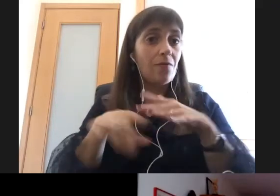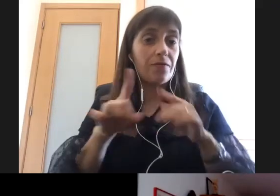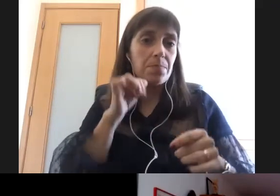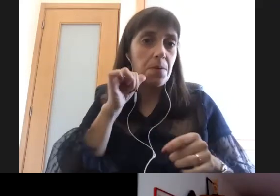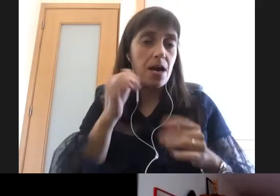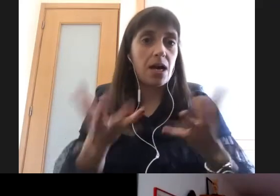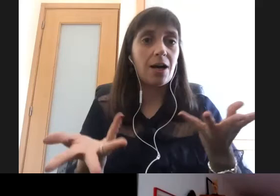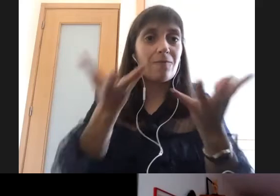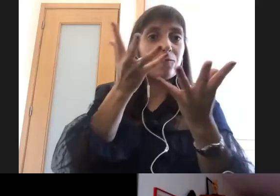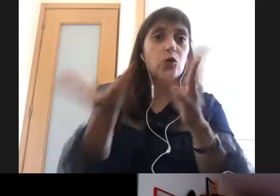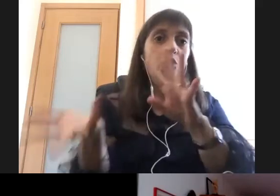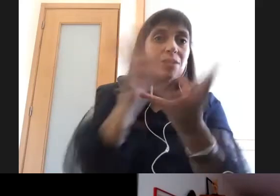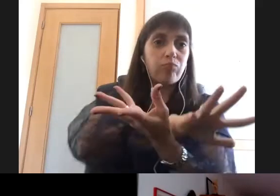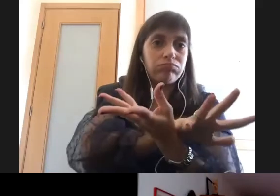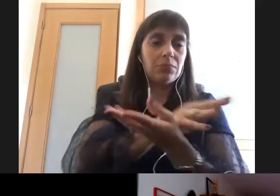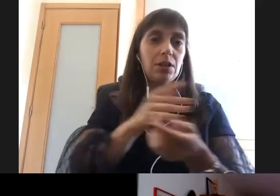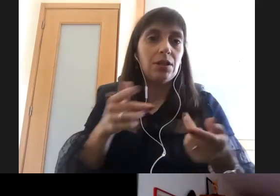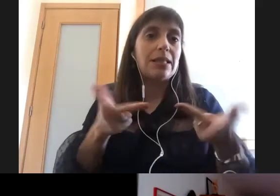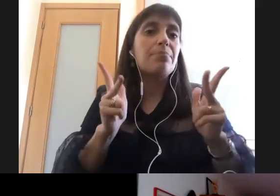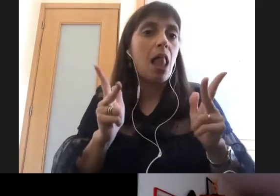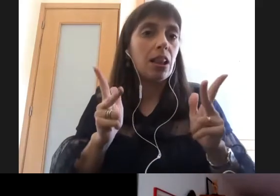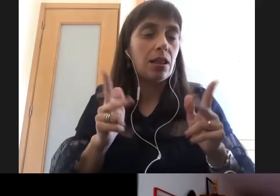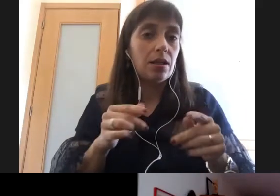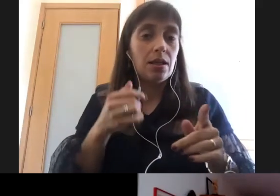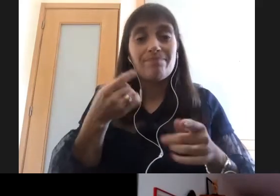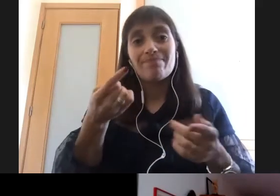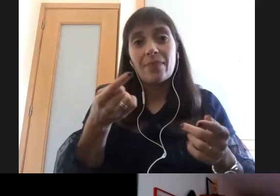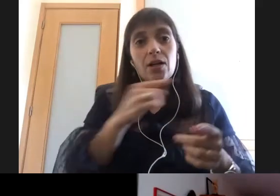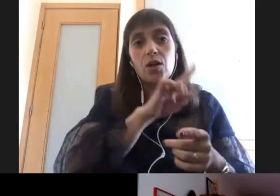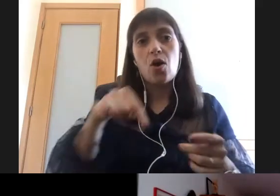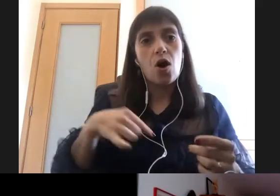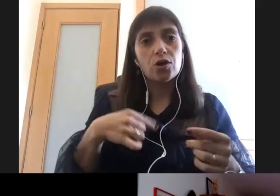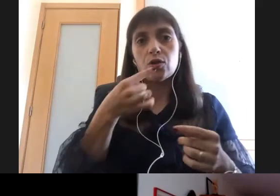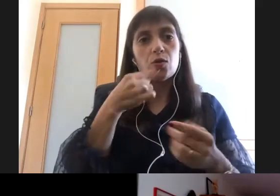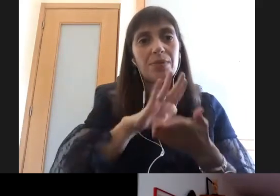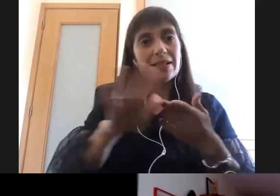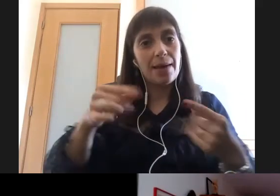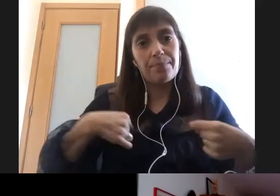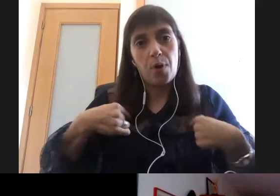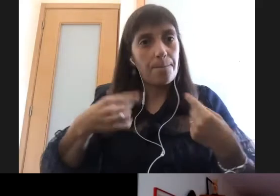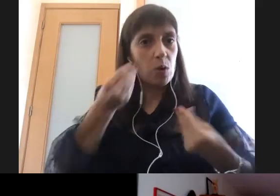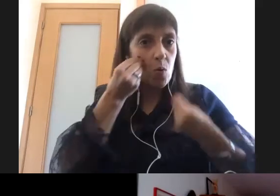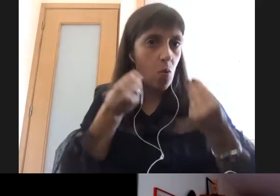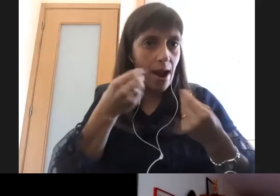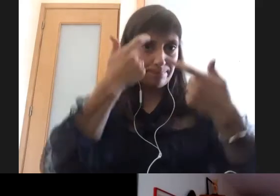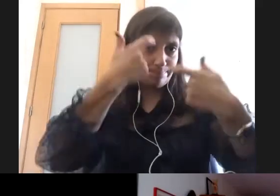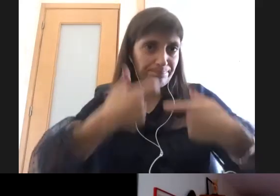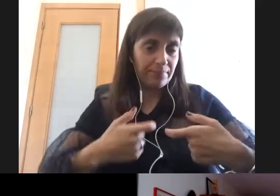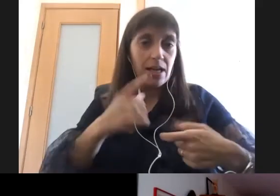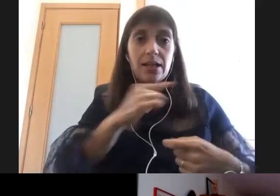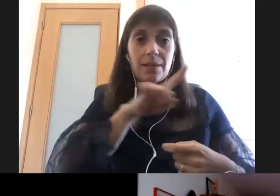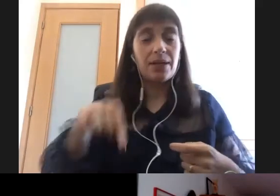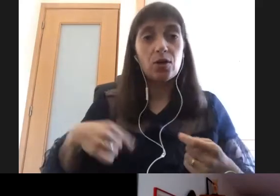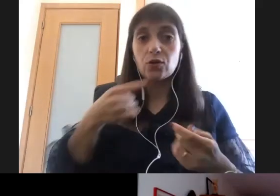liberal no sentido de... Não nos percebemos como cidadãos e não nos percebemos como os donos dos